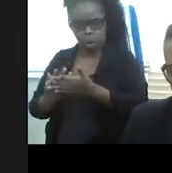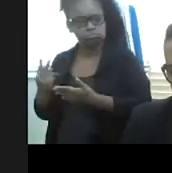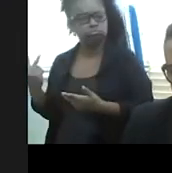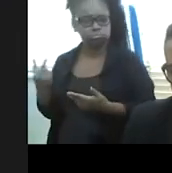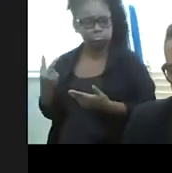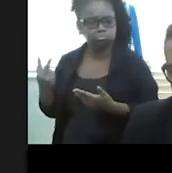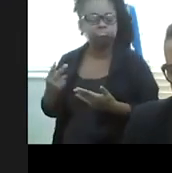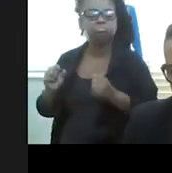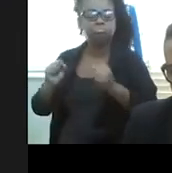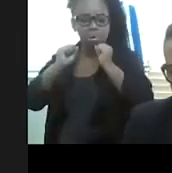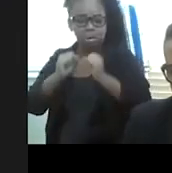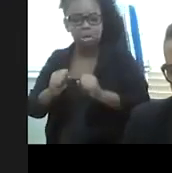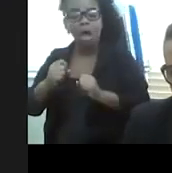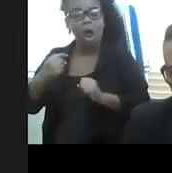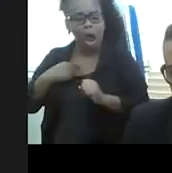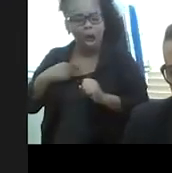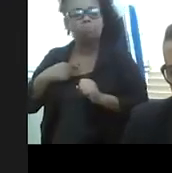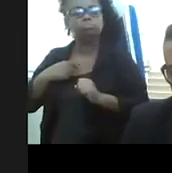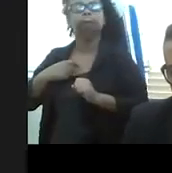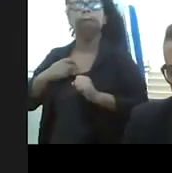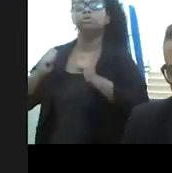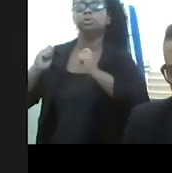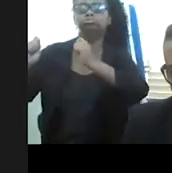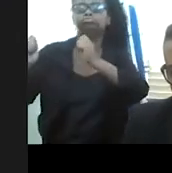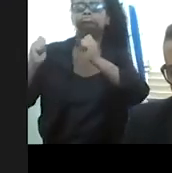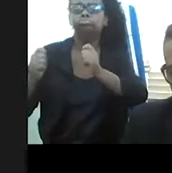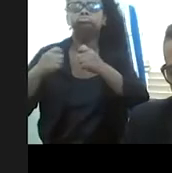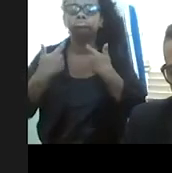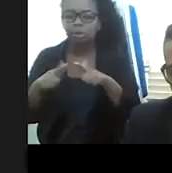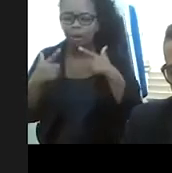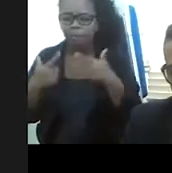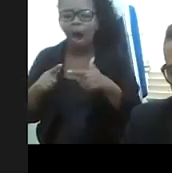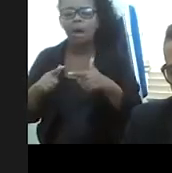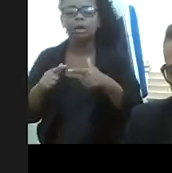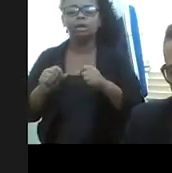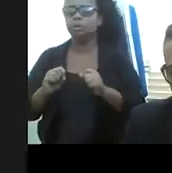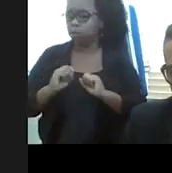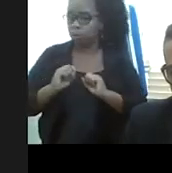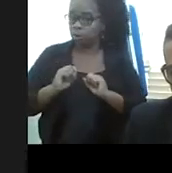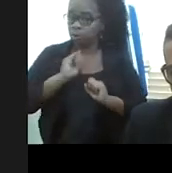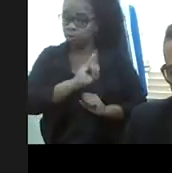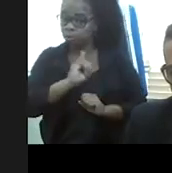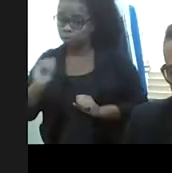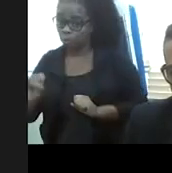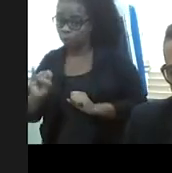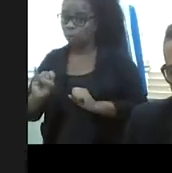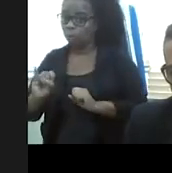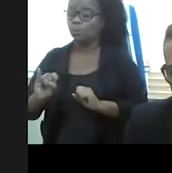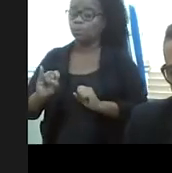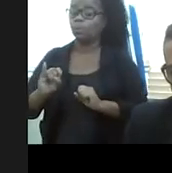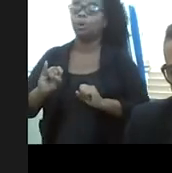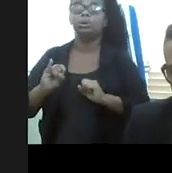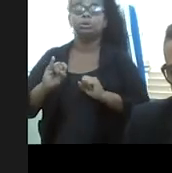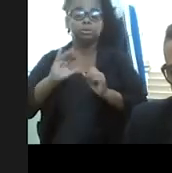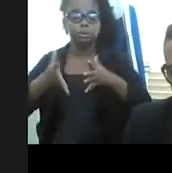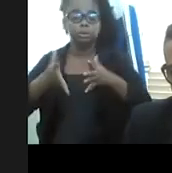Eu sou um militante nesta causa, sou instrutor de Libras, conheço bem e sei,